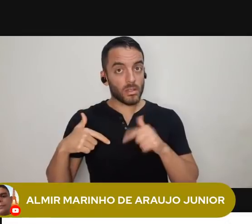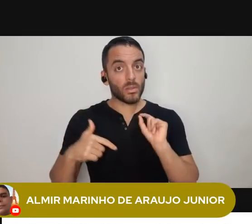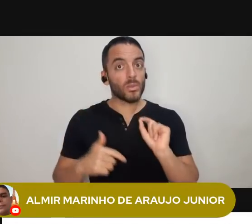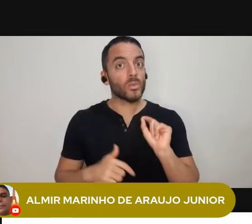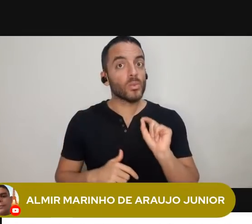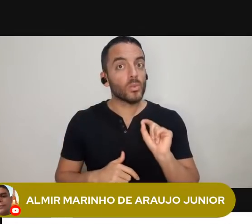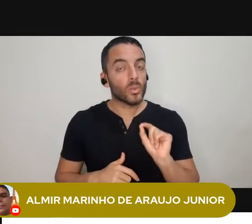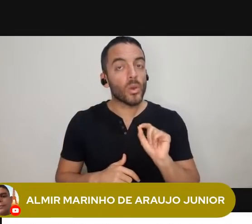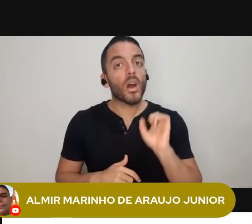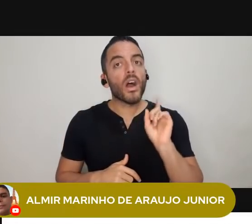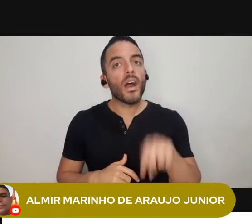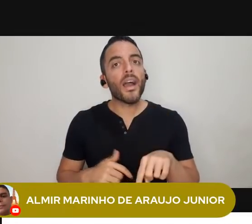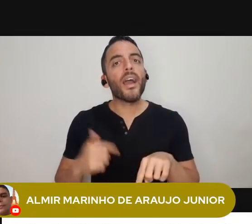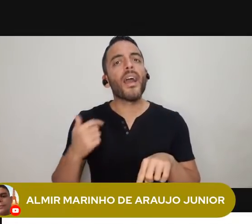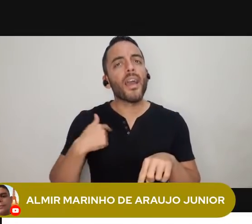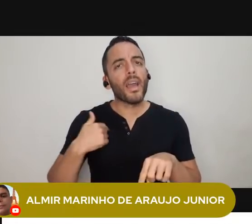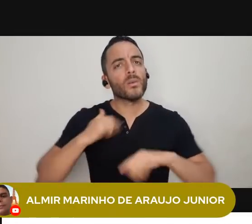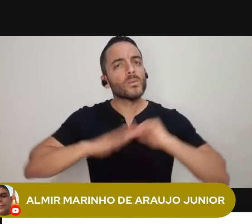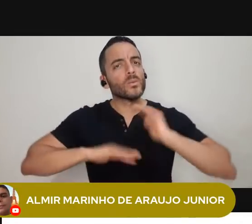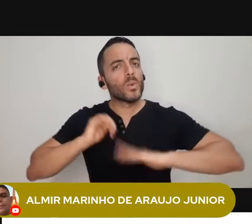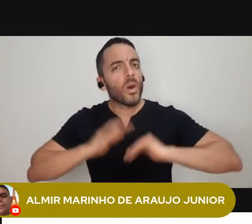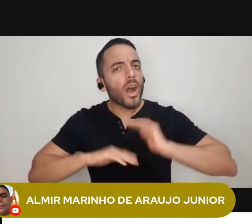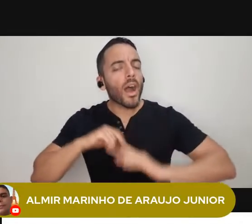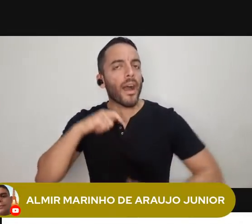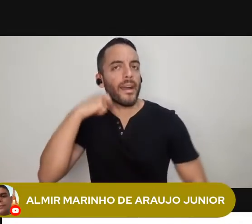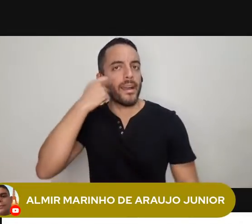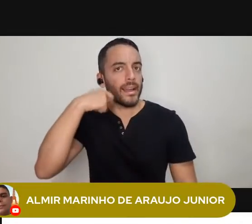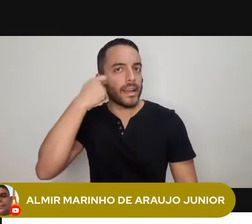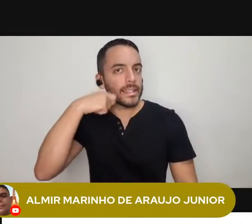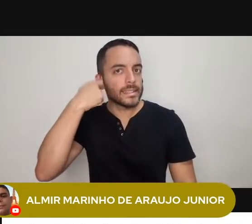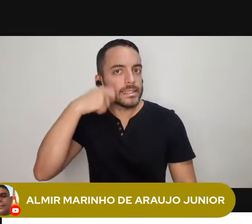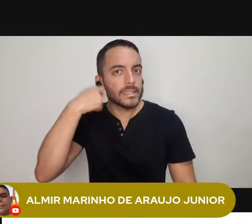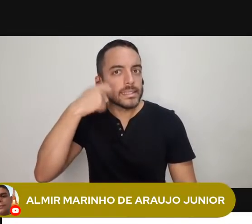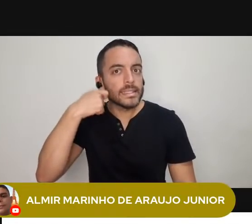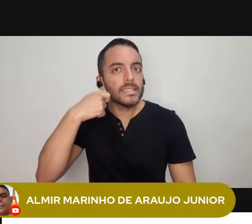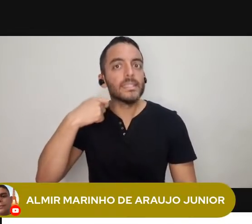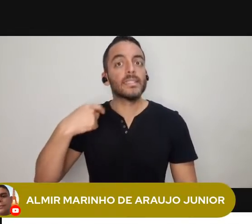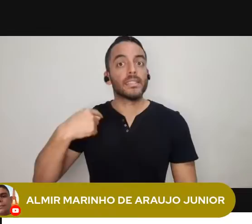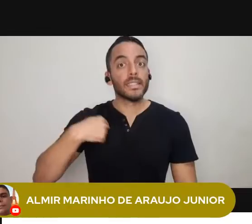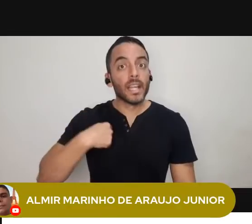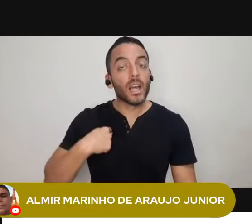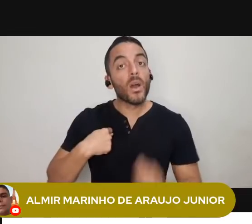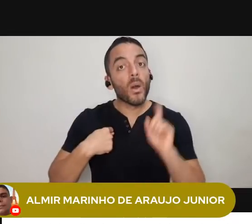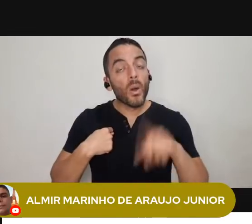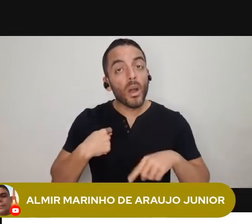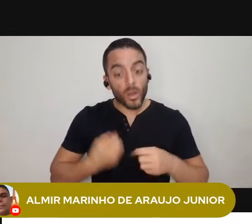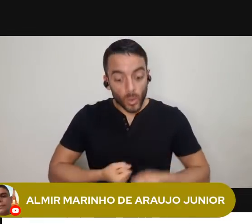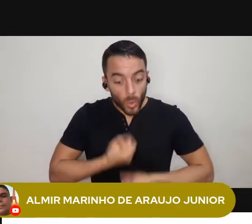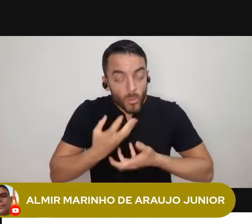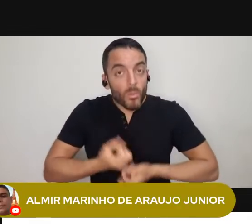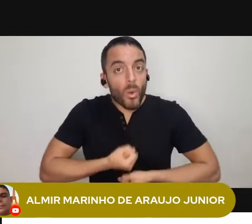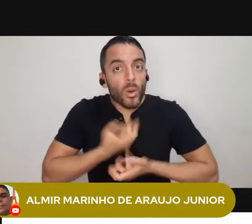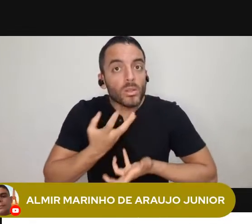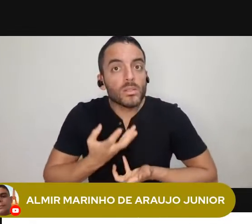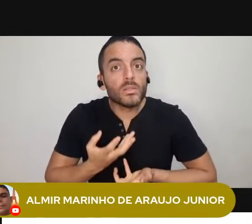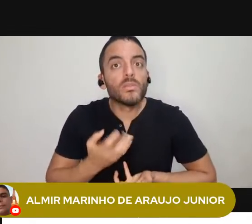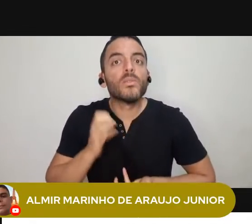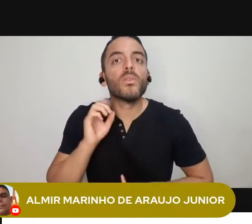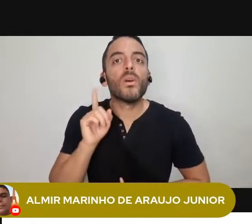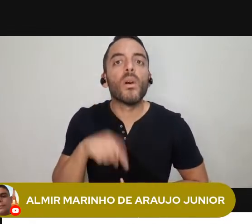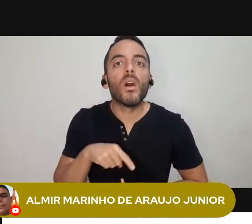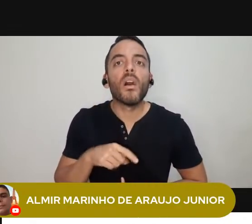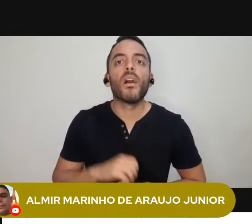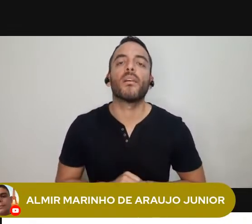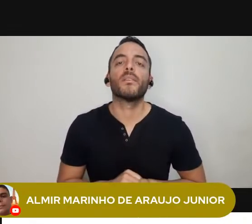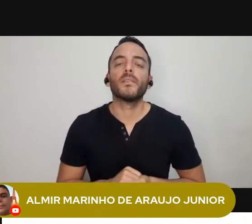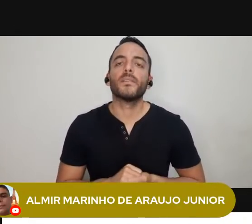na minha obra artística, no meu trabalho como compositor, e por decorrência